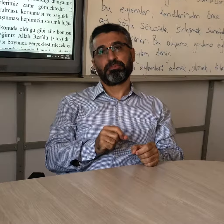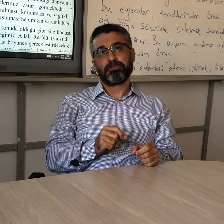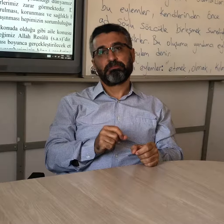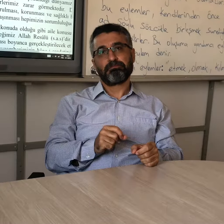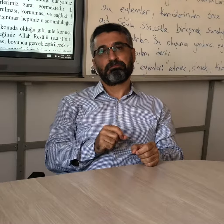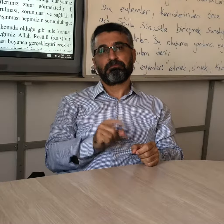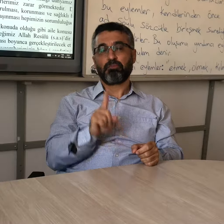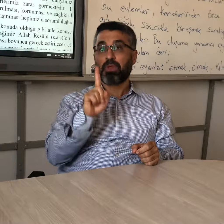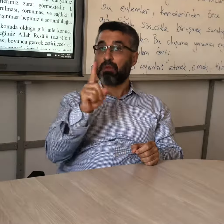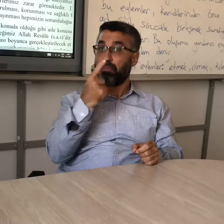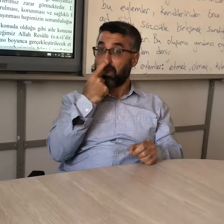Mü'min neye inanır?